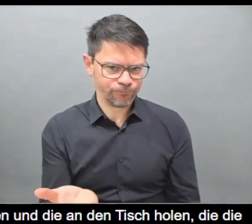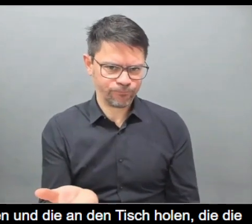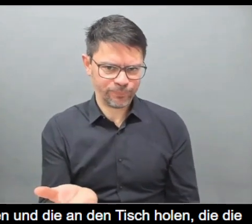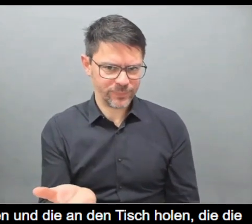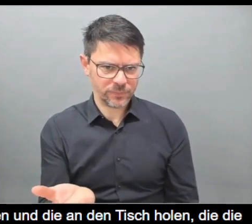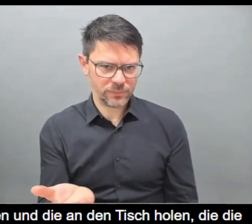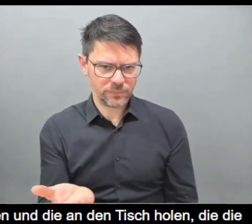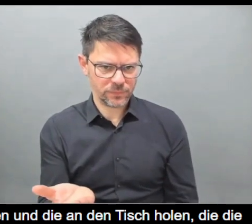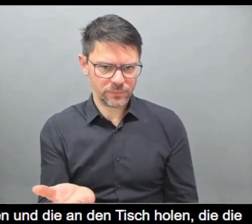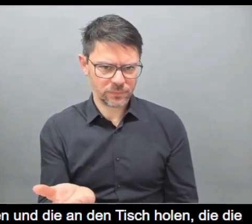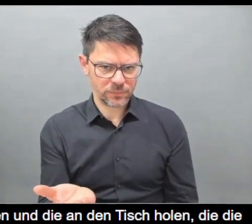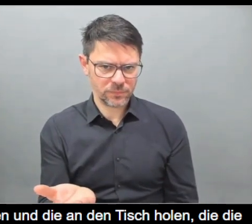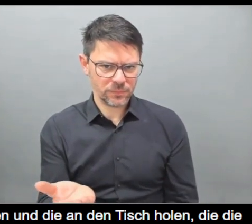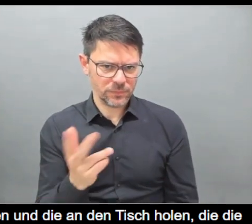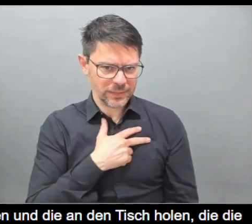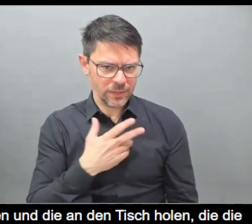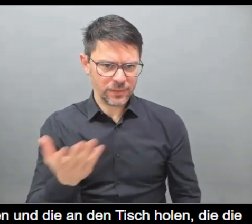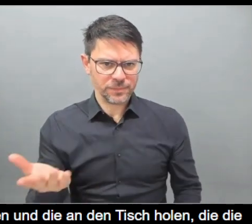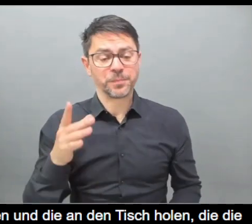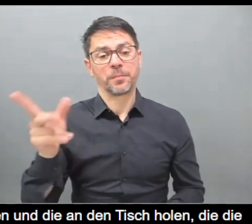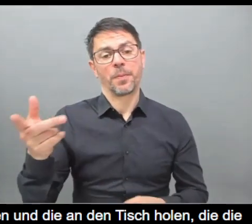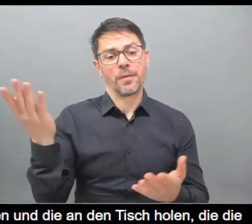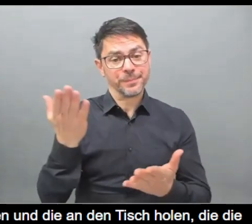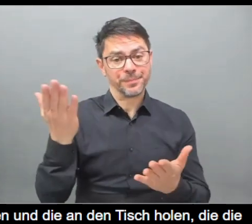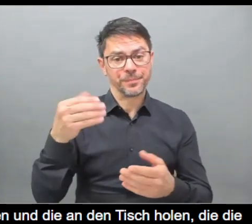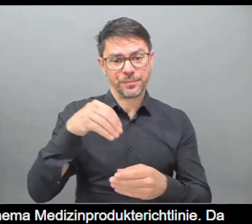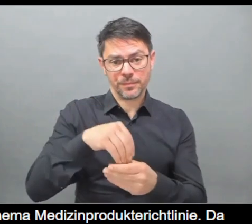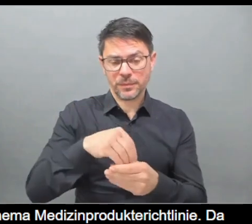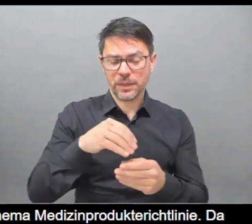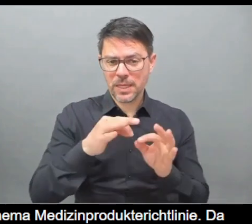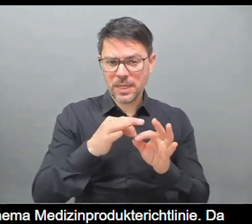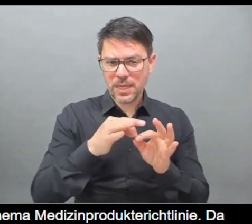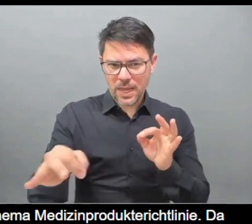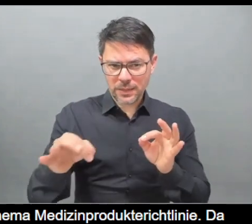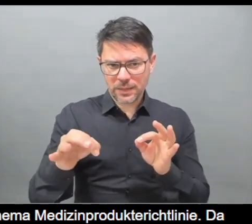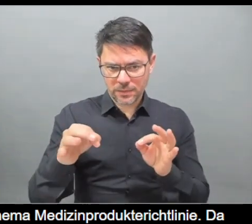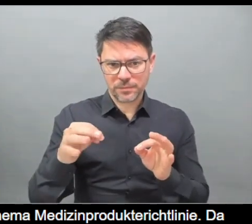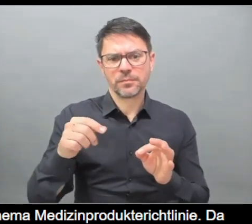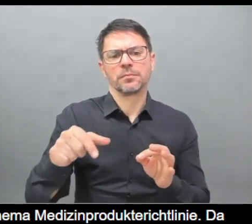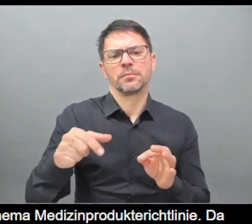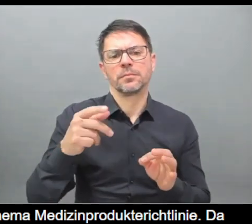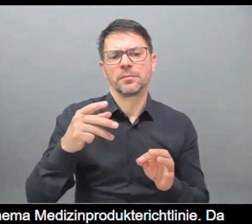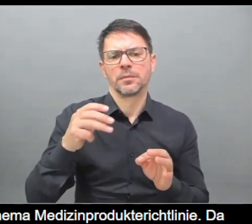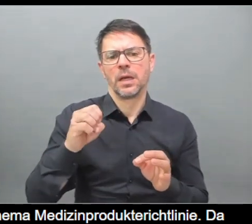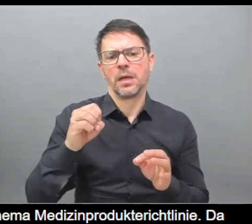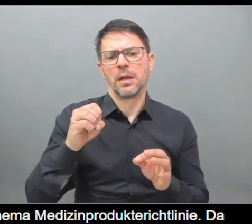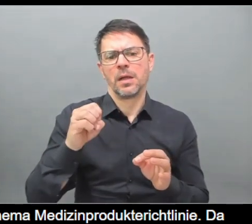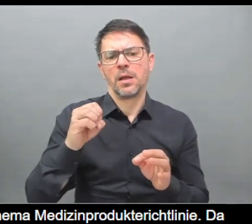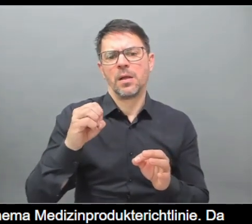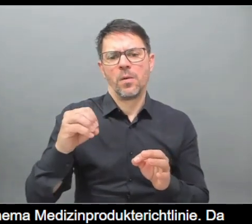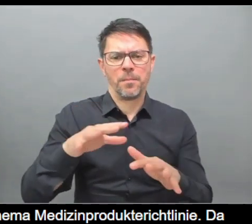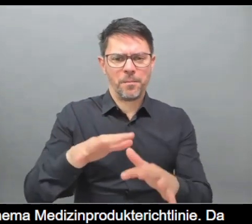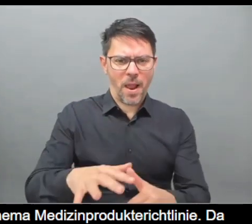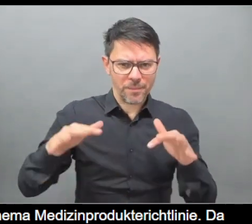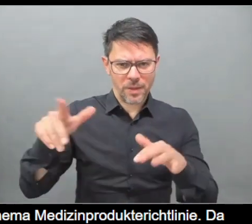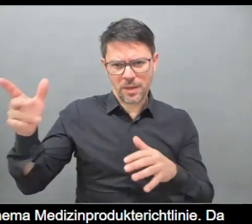zur Notfallmedizin am Tisch gekriegt, Herr Engelhausen. Rettungsthema Notfallmedizin. Auch das hat ja Auswirkungen. Weniger Krankenhäuser